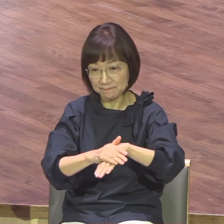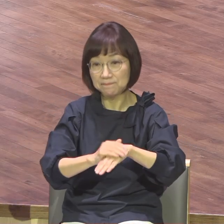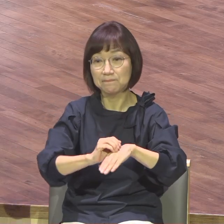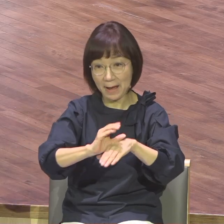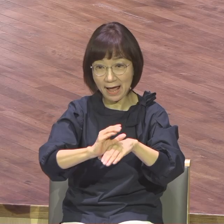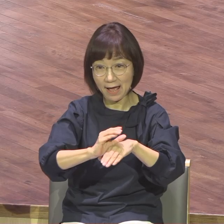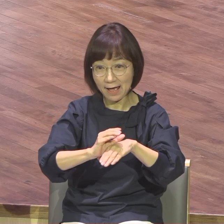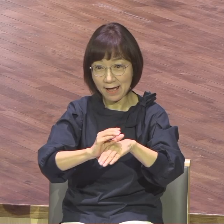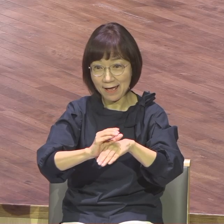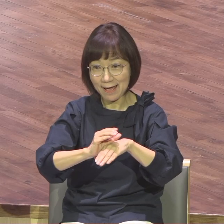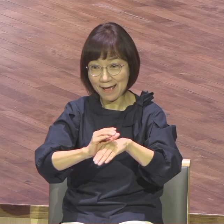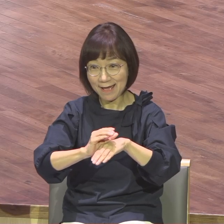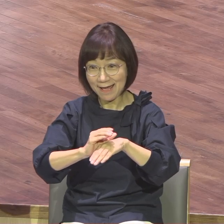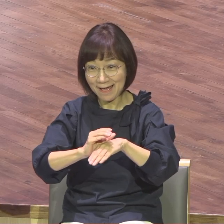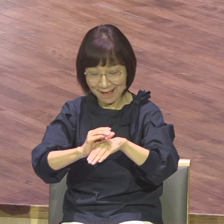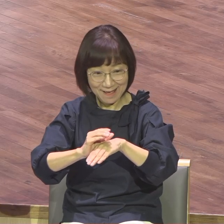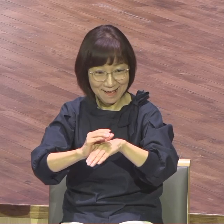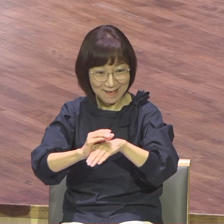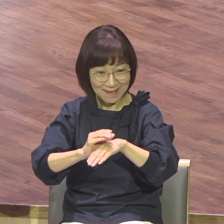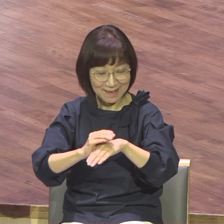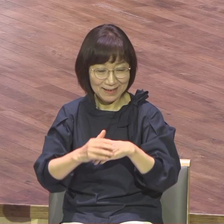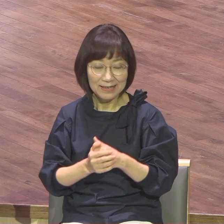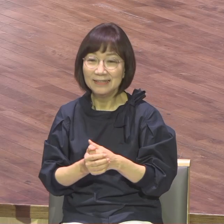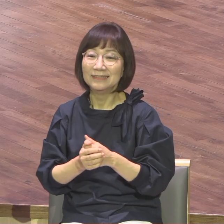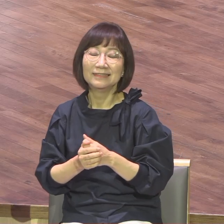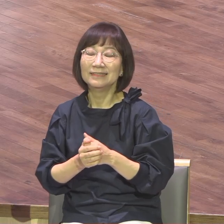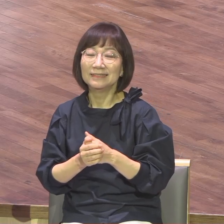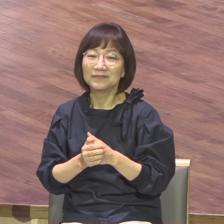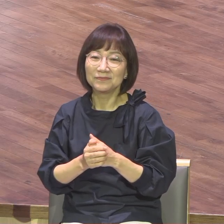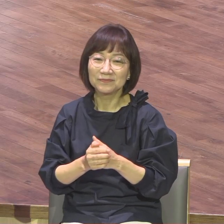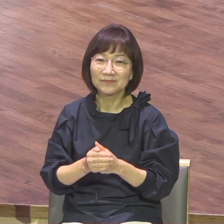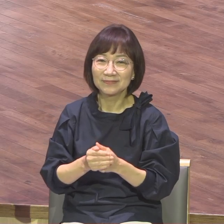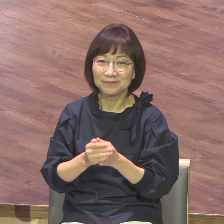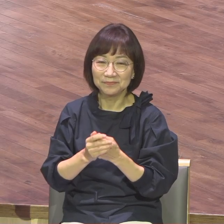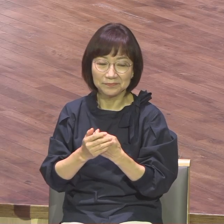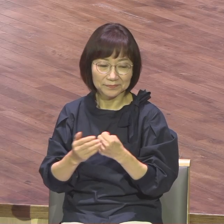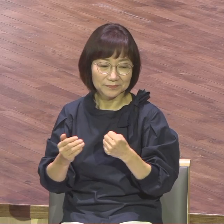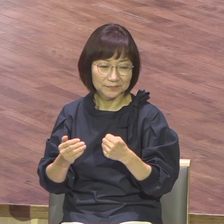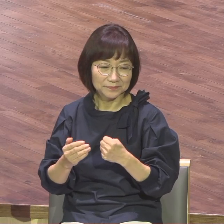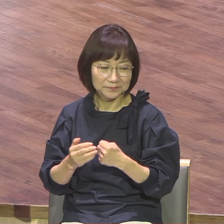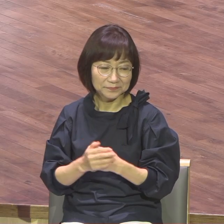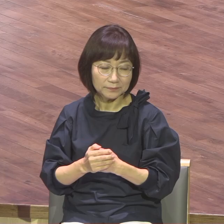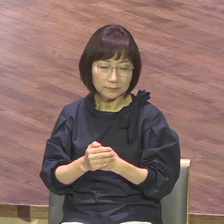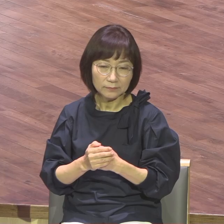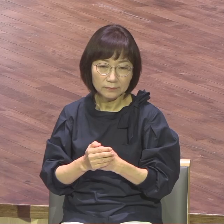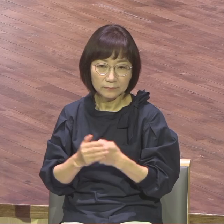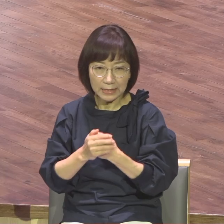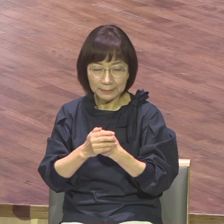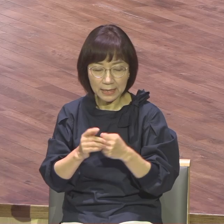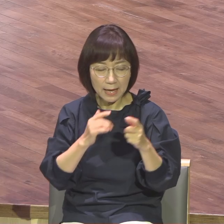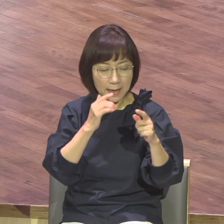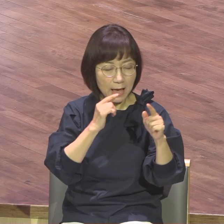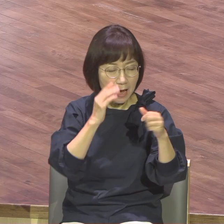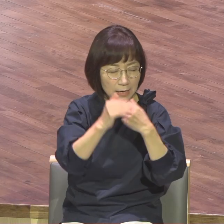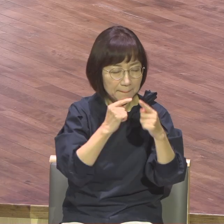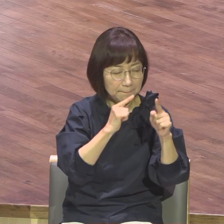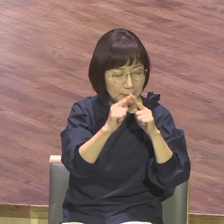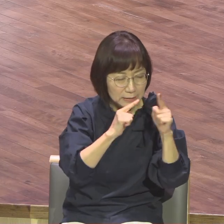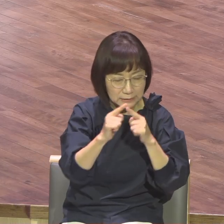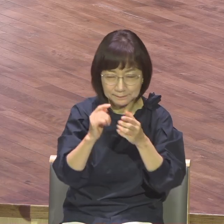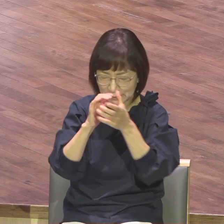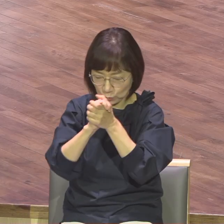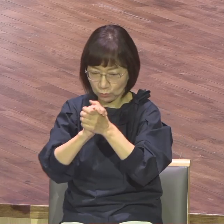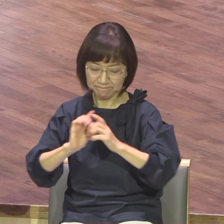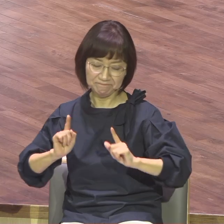되는 그만큼, 얼마나 됐냐만큼 누림의 자리로 갈 수 있다. 내가 얼마나 천국을 누릴 수